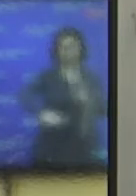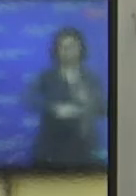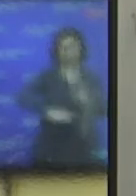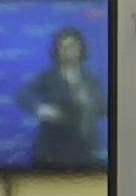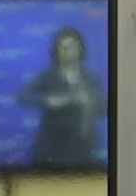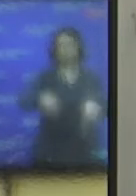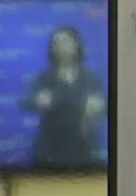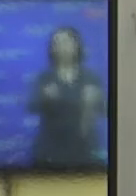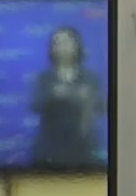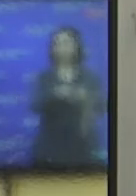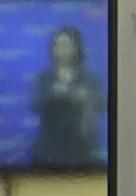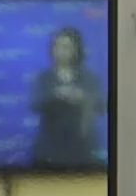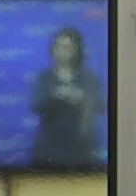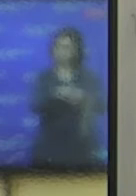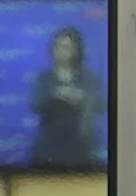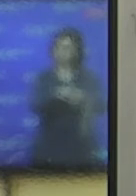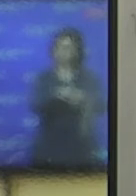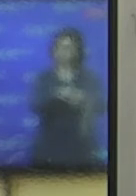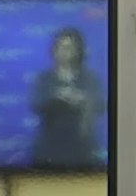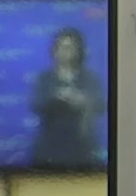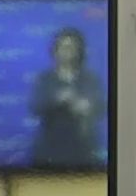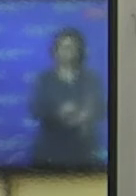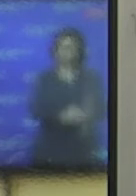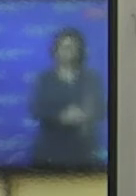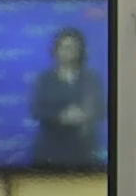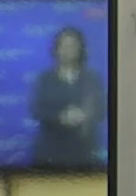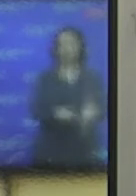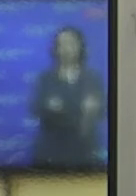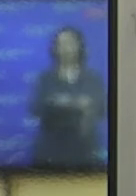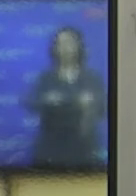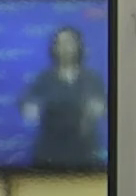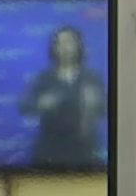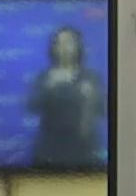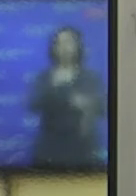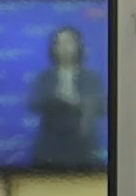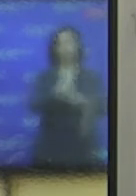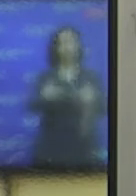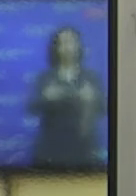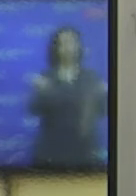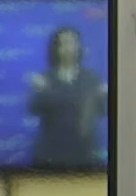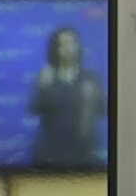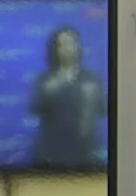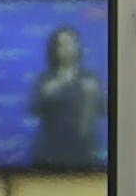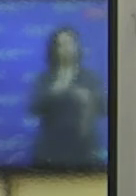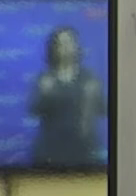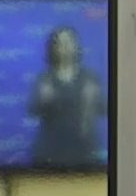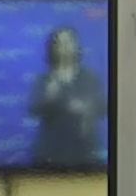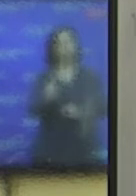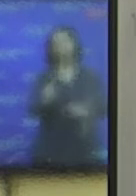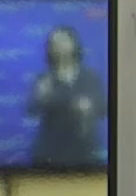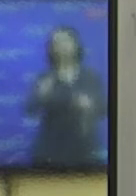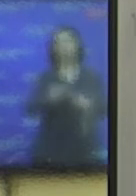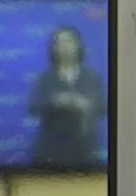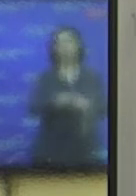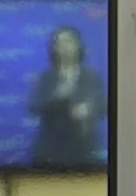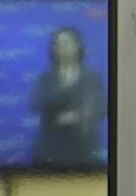У Дніпрі провели унікальну операцію 13-річному хлопчику з Нікополя. Хірурги кажуть, двосторонній перелом обох